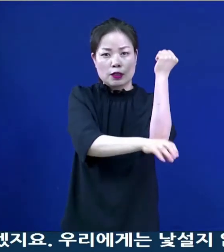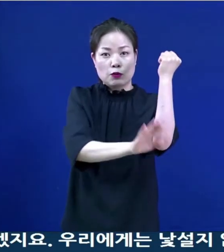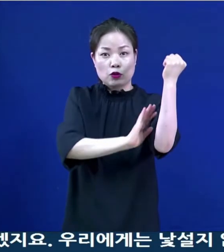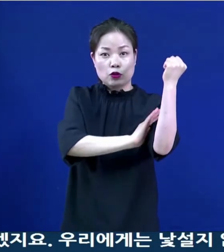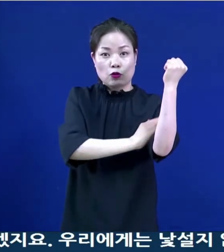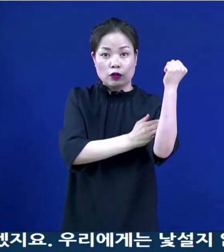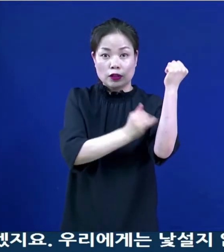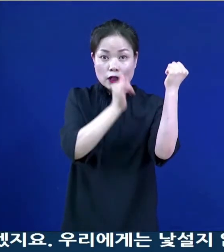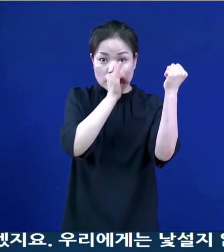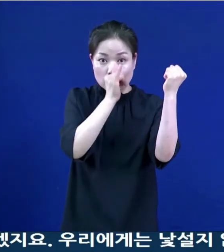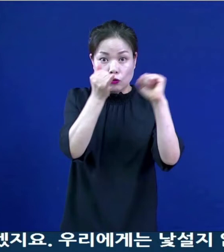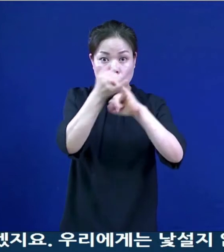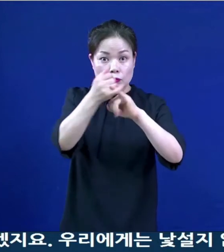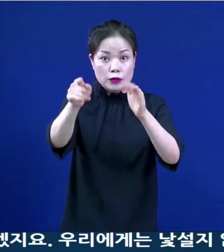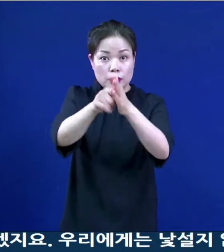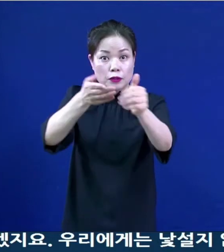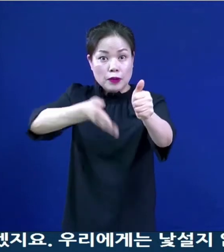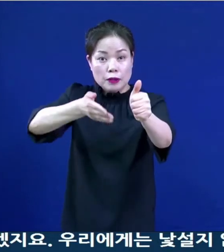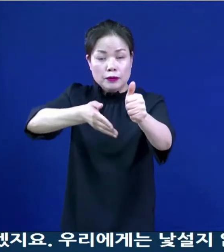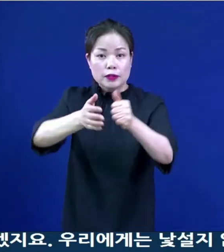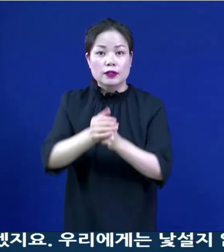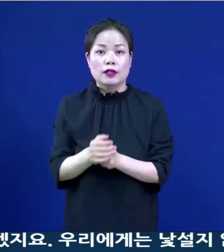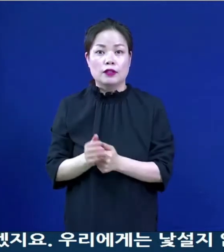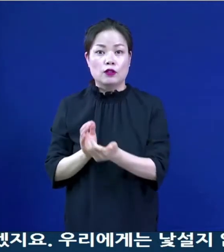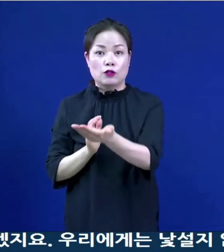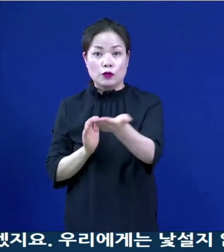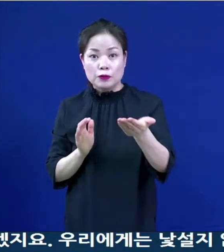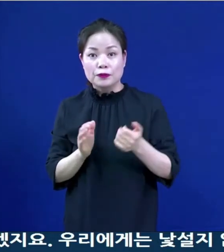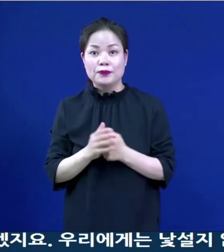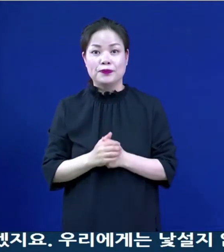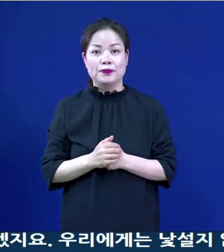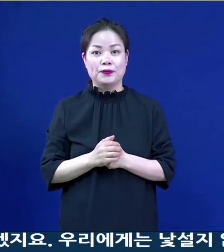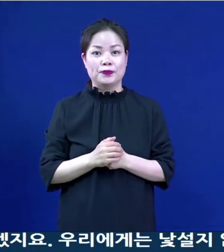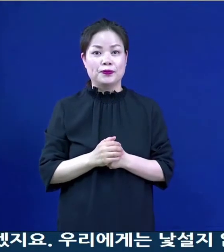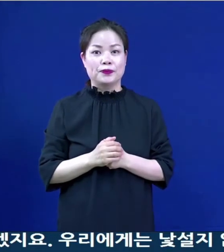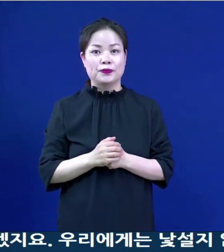권세가 있다. 꼭 믿으시길 바랍니다. 그래서 여러분, 이